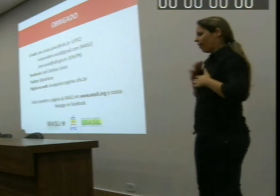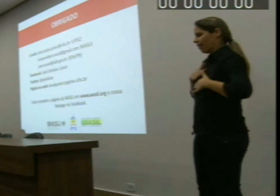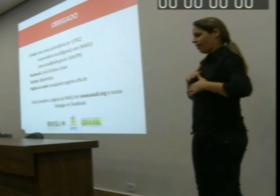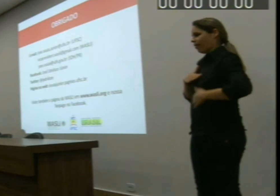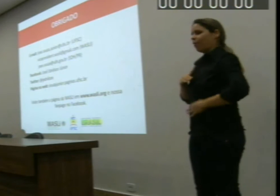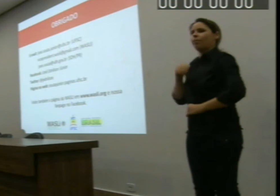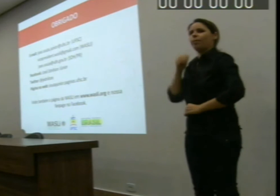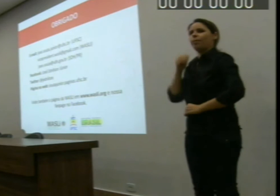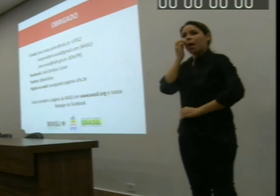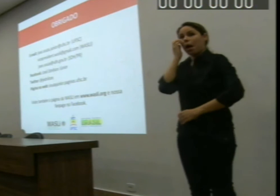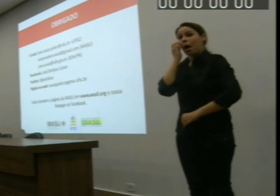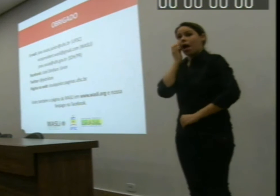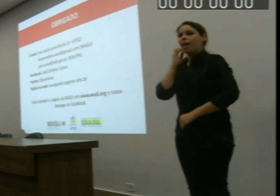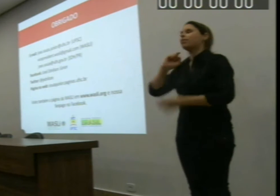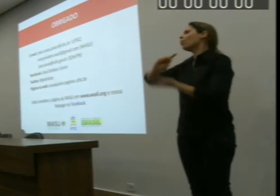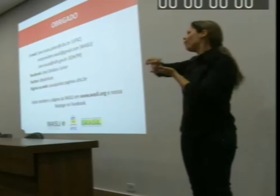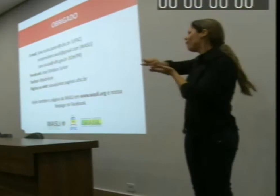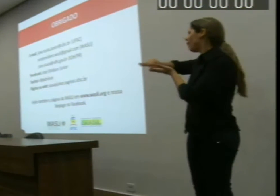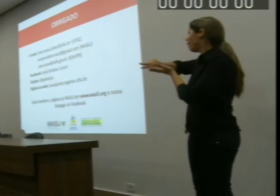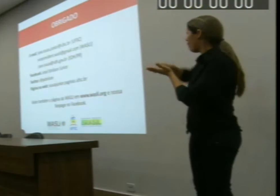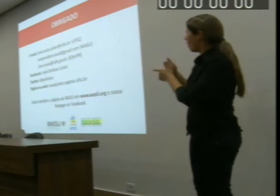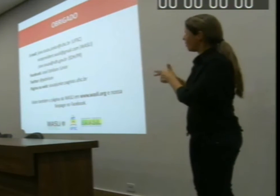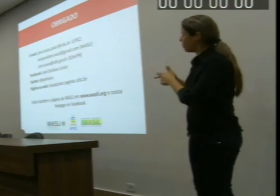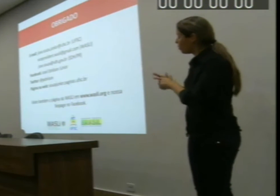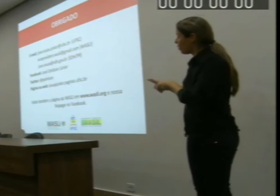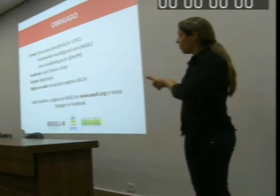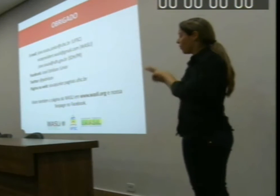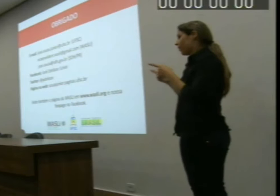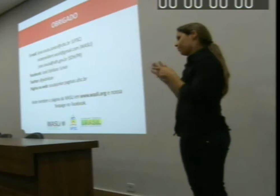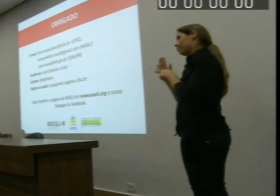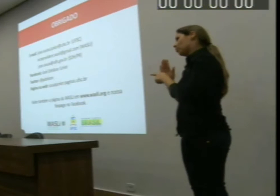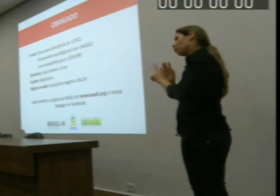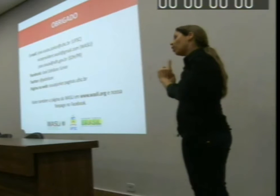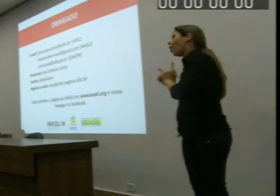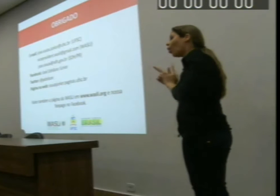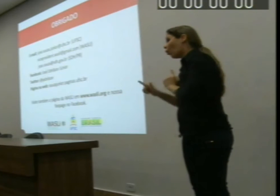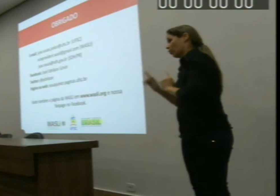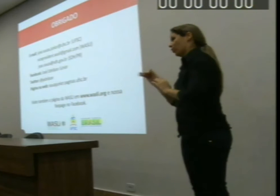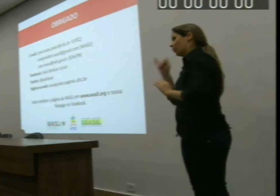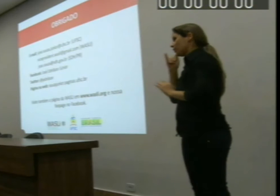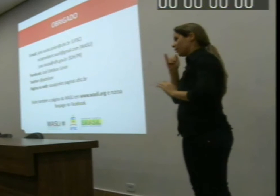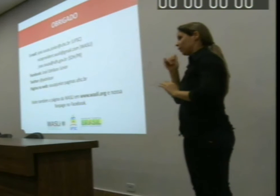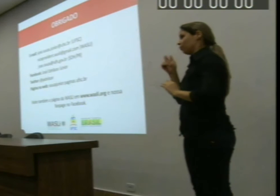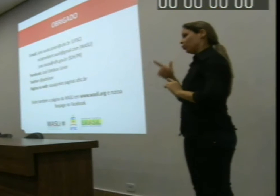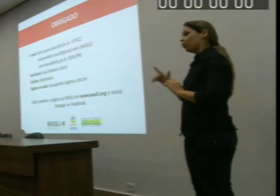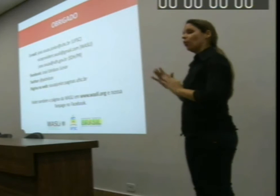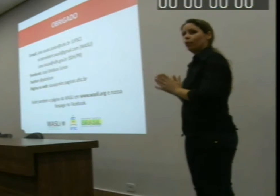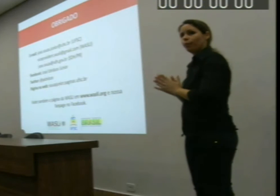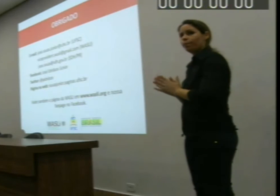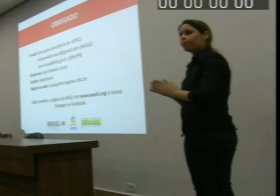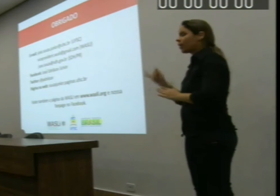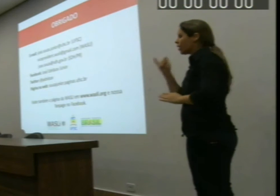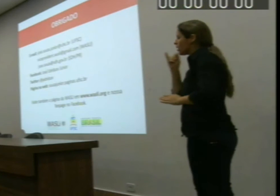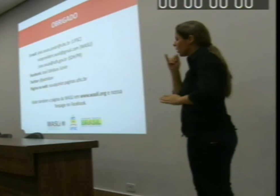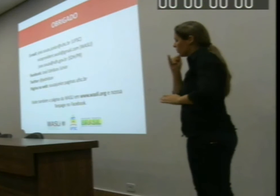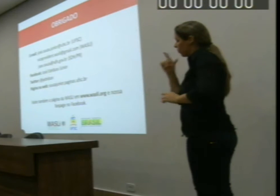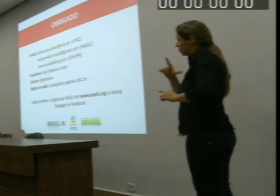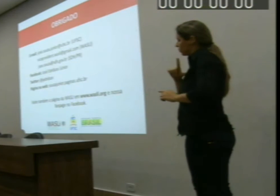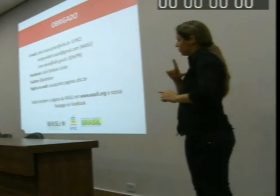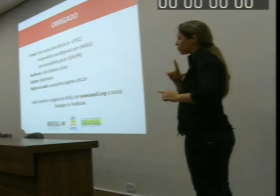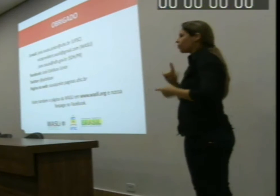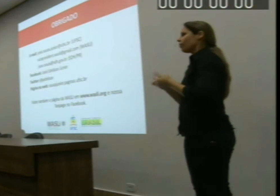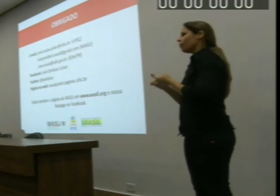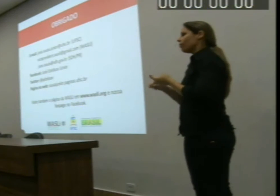uma situação são muitas situações que acontecem agora no caso eh tem um interprete tem o aluno